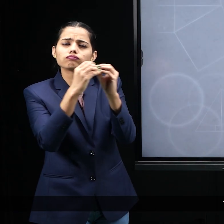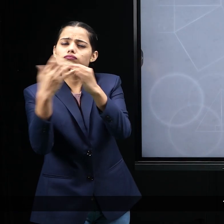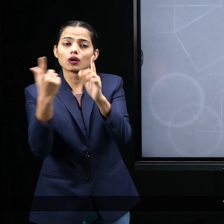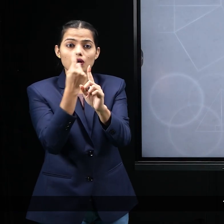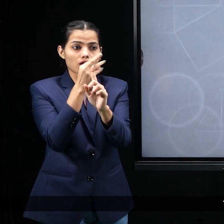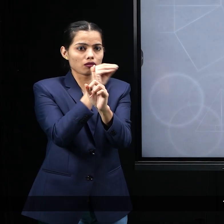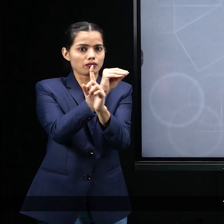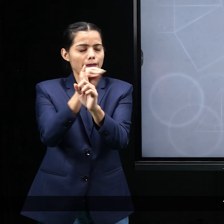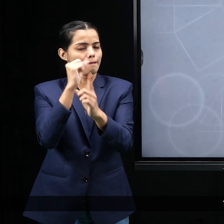बीजगणितीय व्यंजक